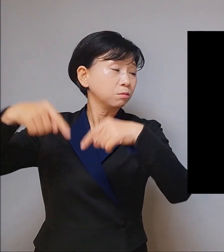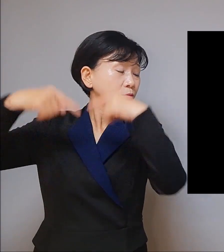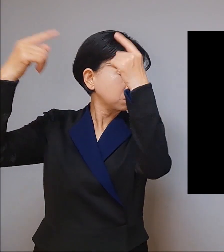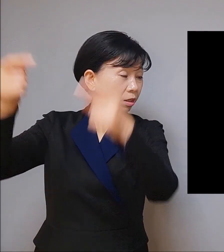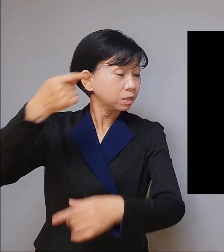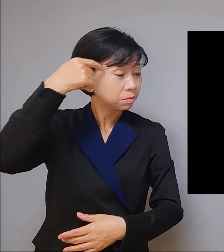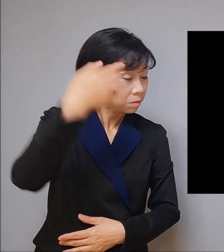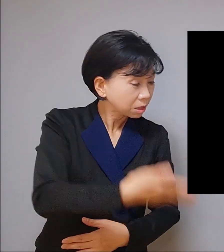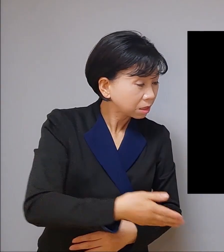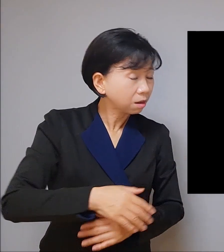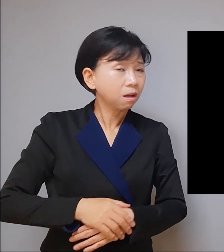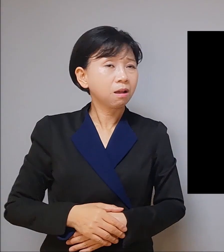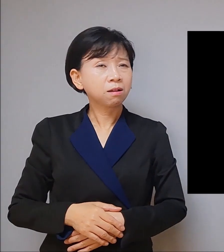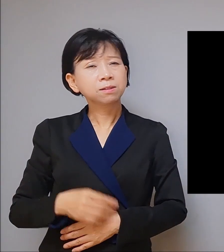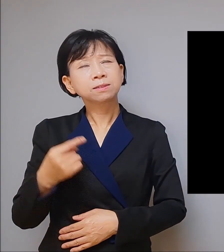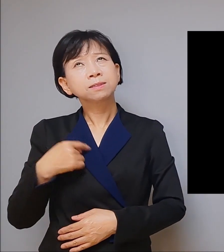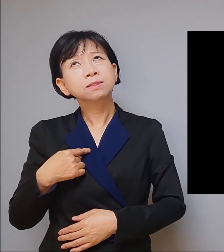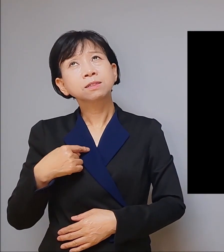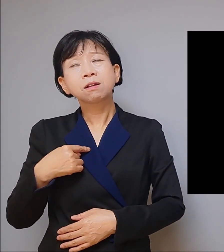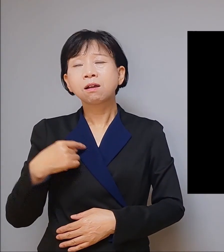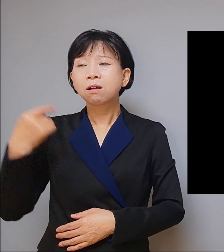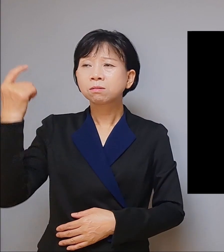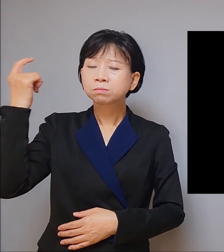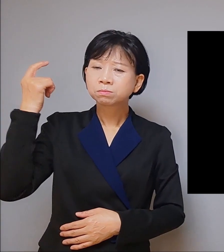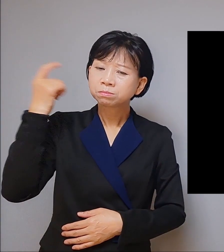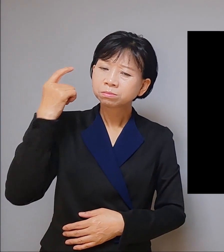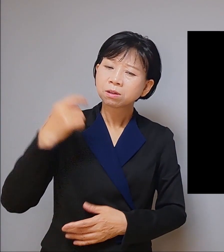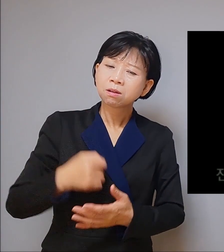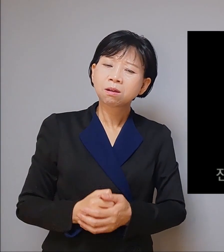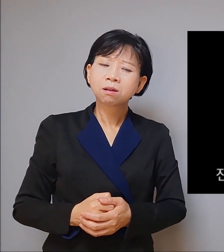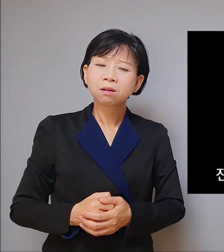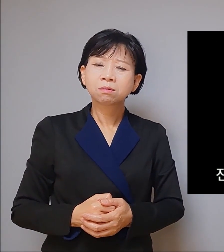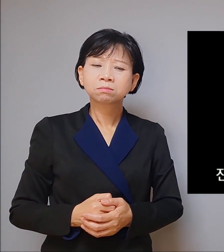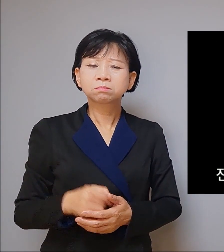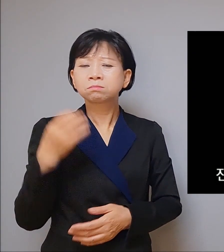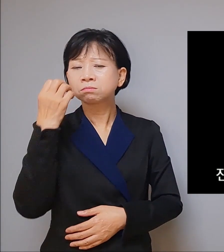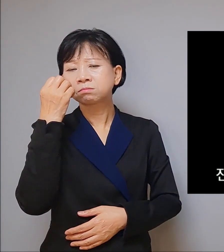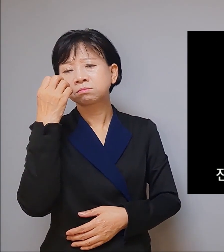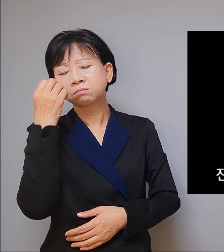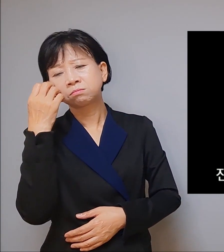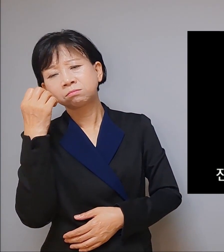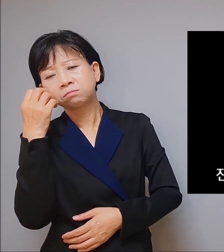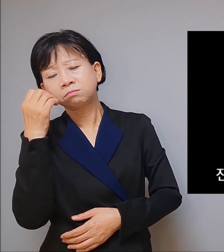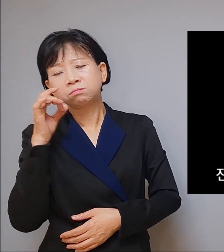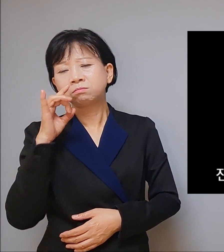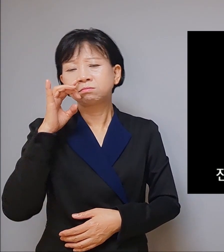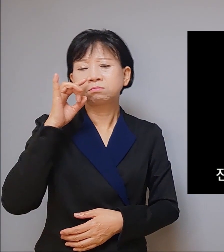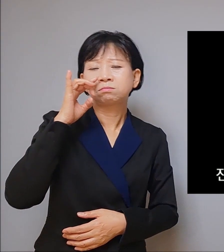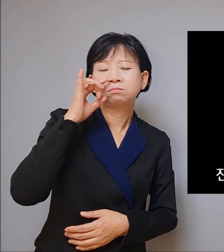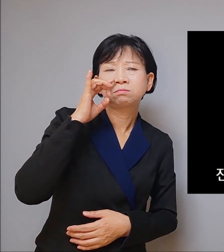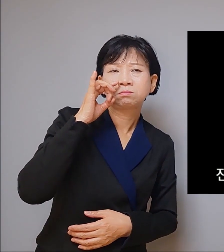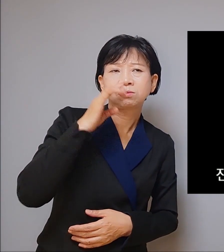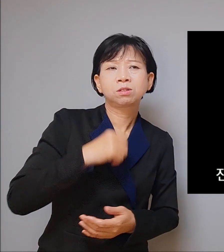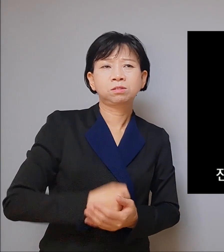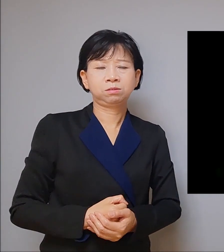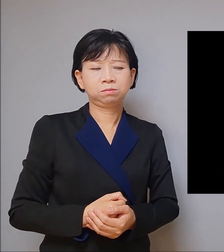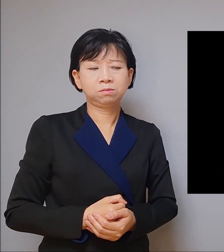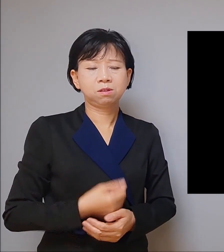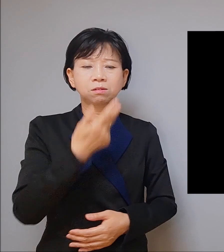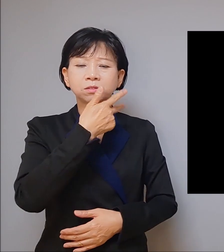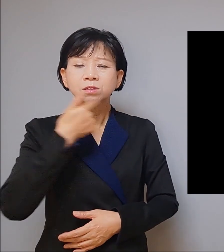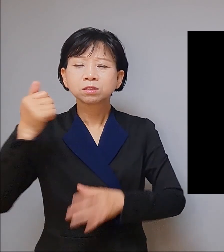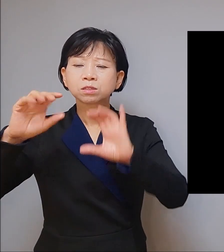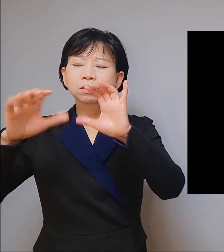저는 그 말이 계속 신경 쓰였고 영국에 오자마자 이렇게 예수님을 영접했답니다. 은혜로운